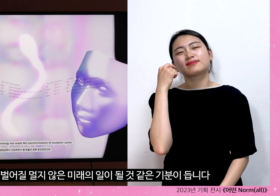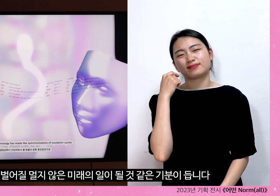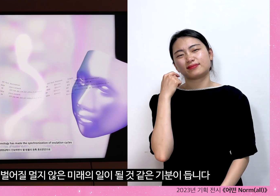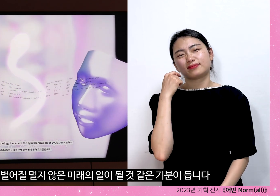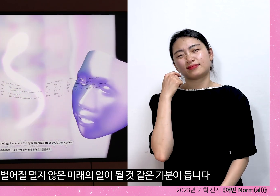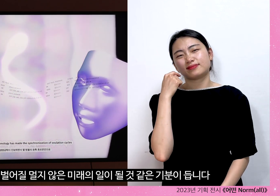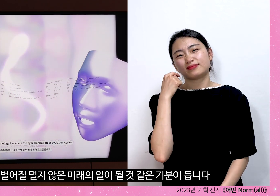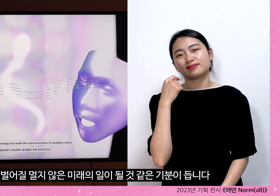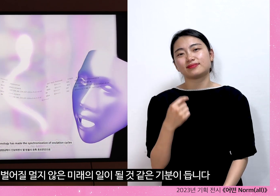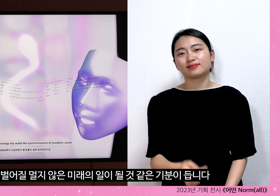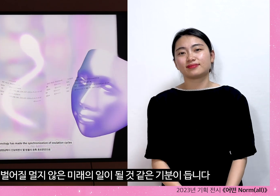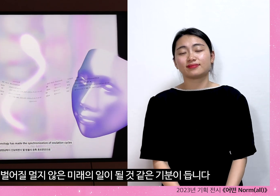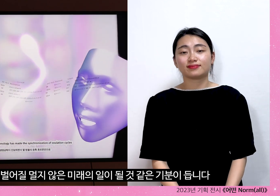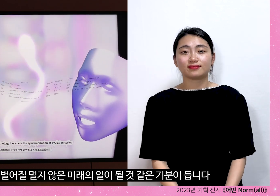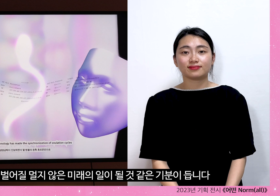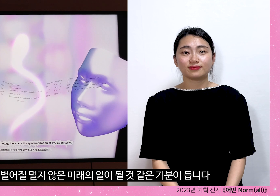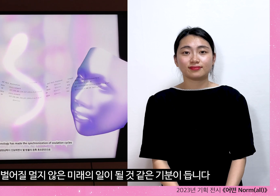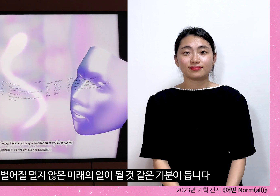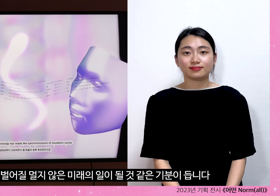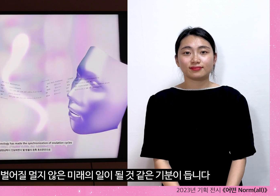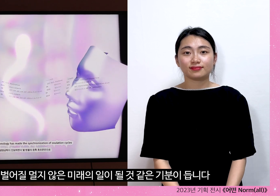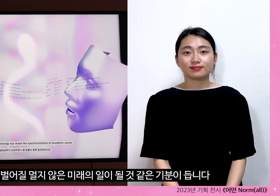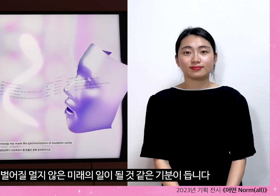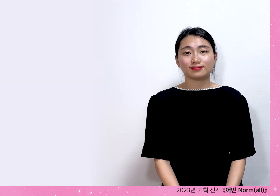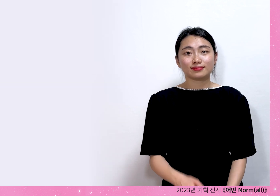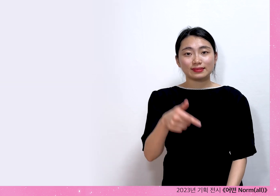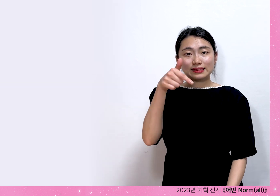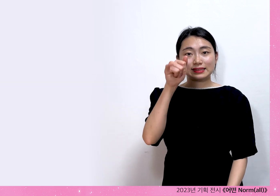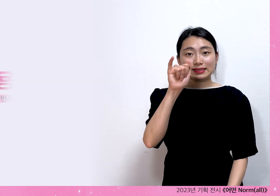것 같은 기분이 듭니다.